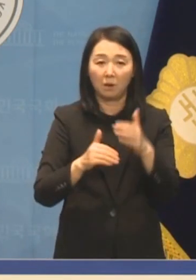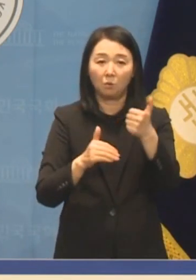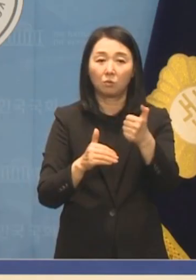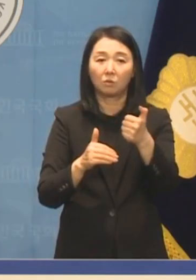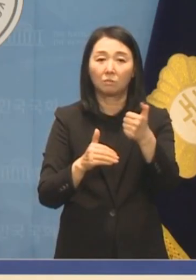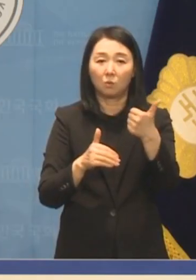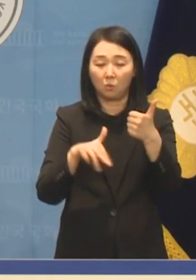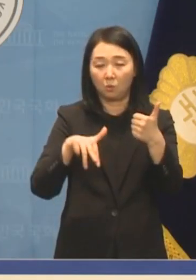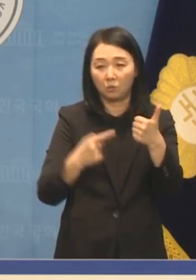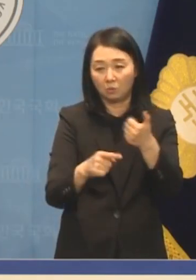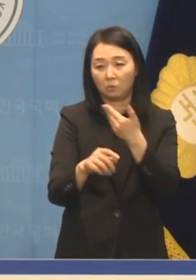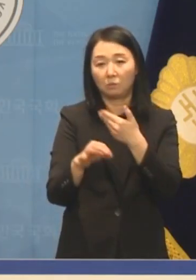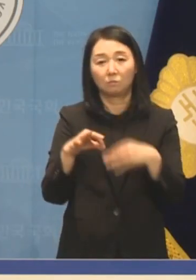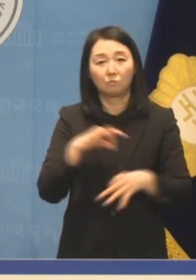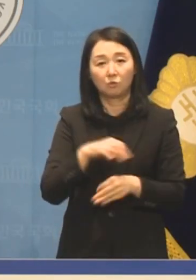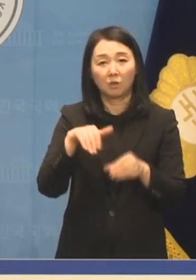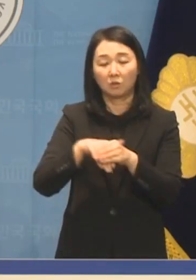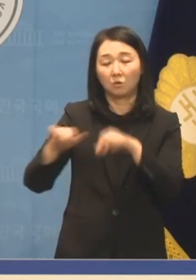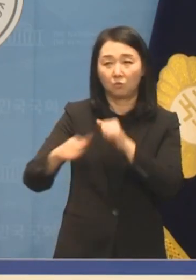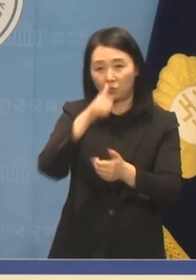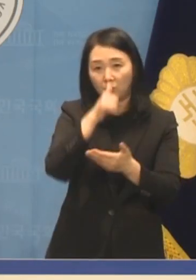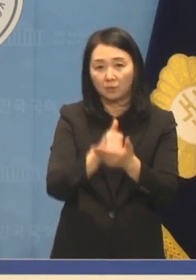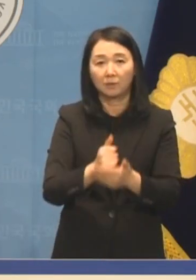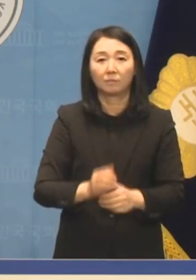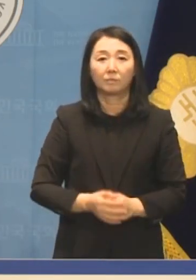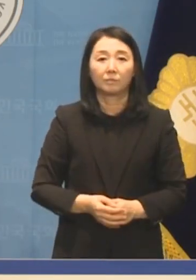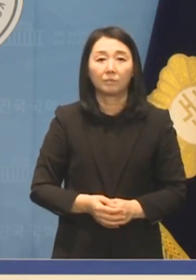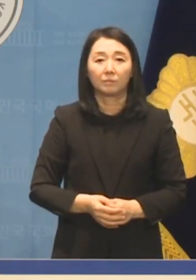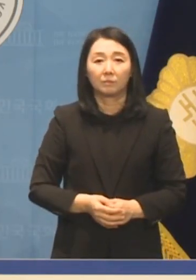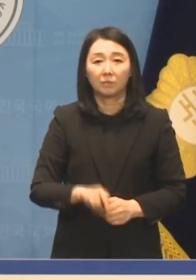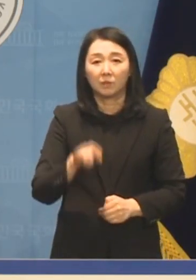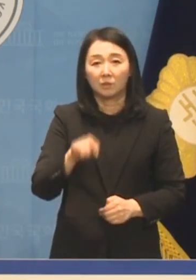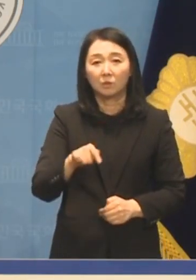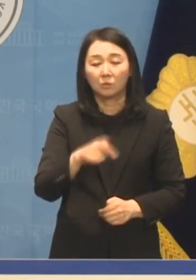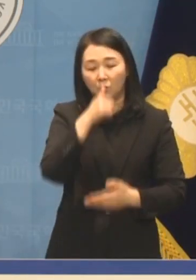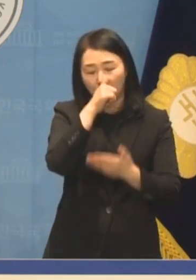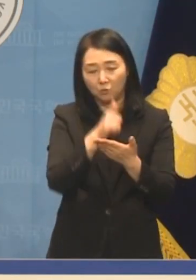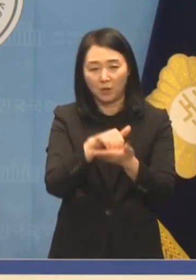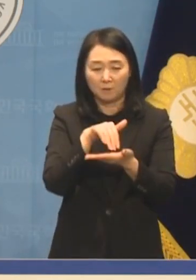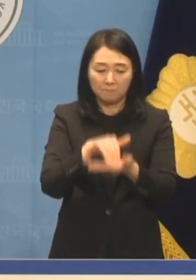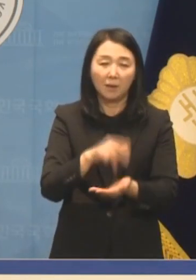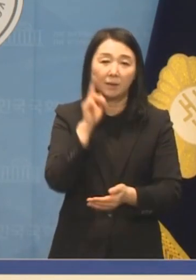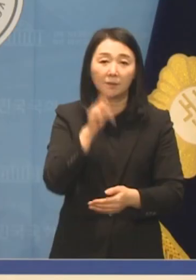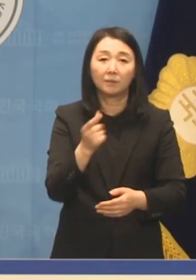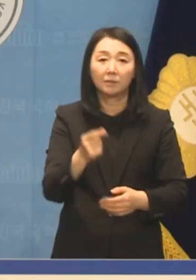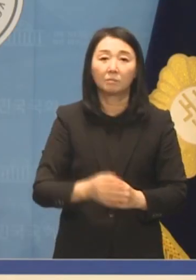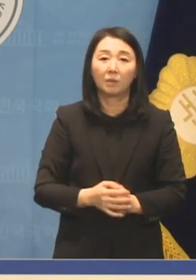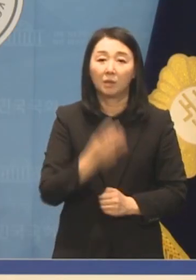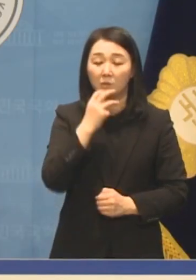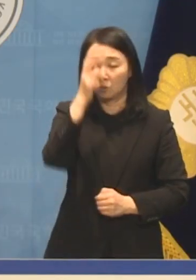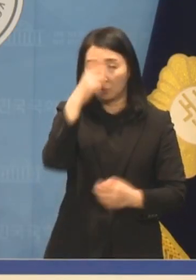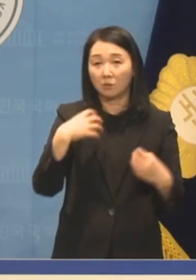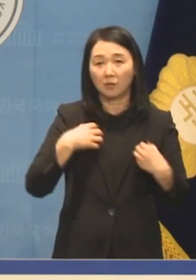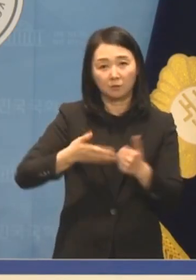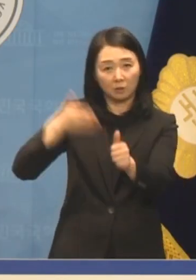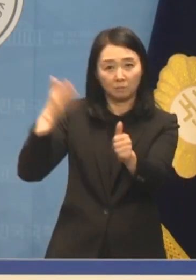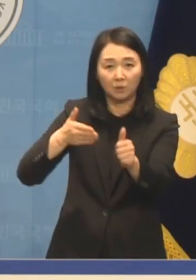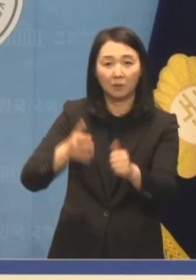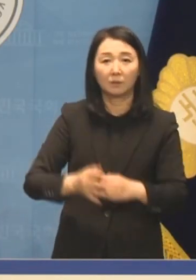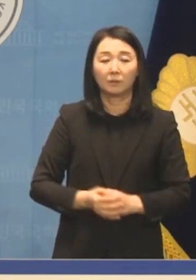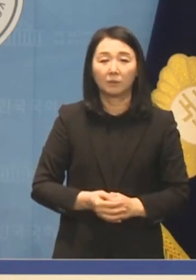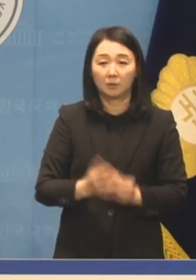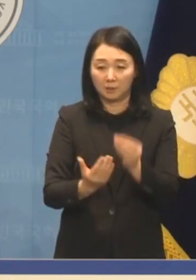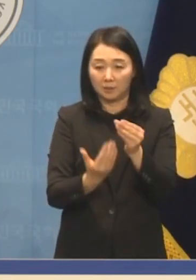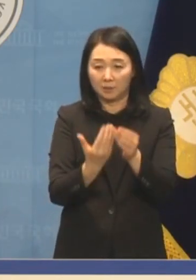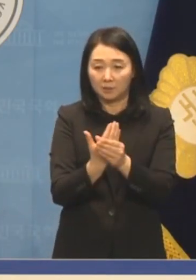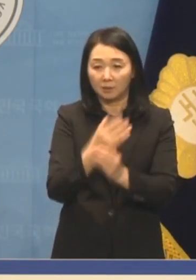제255조 부정선거운동죄에 해당합니다. 역시 중대한 범죄입니다. 서울경찰청에 촉구합니다. 이